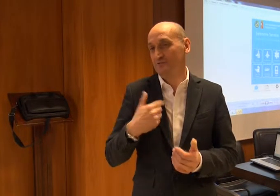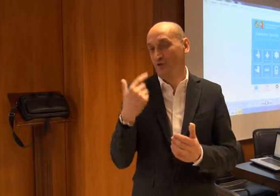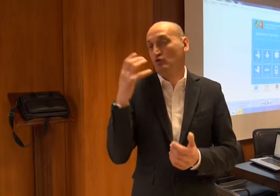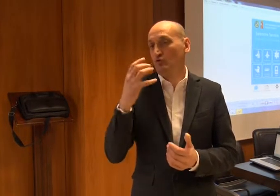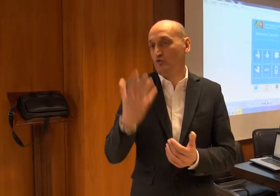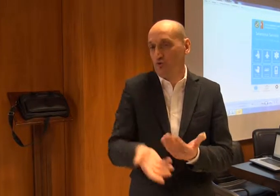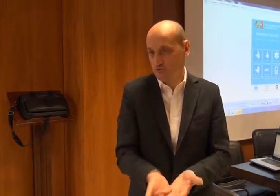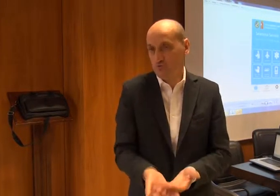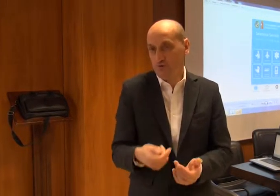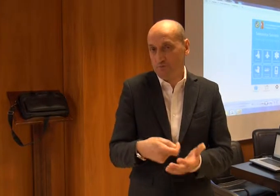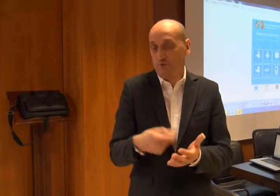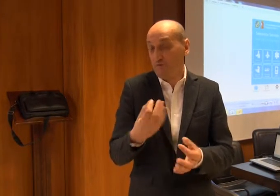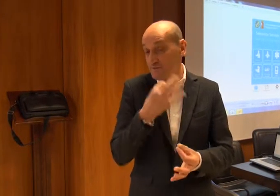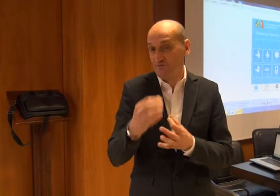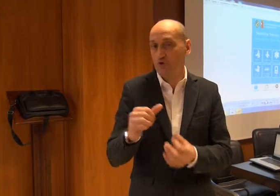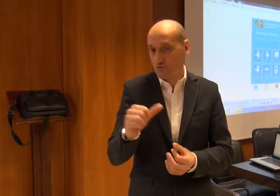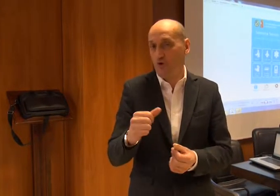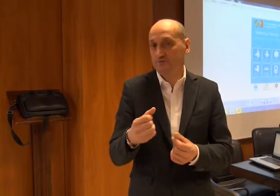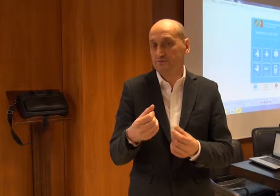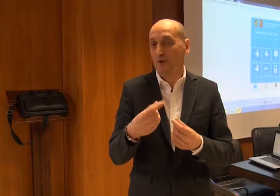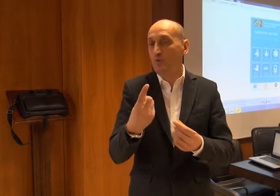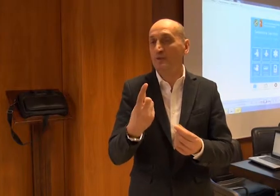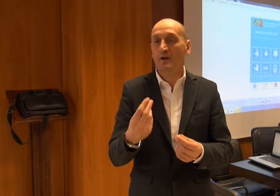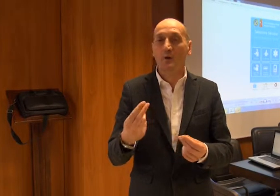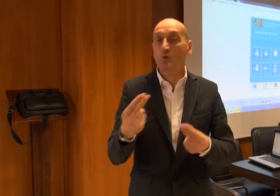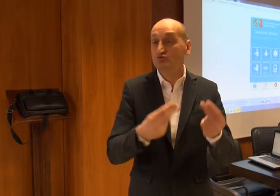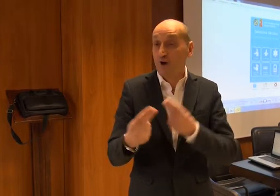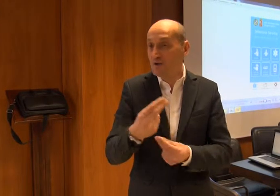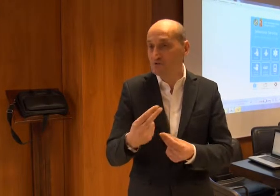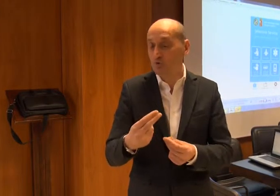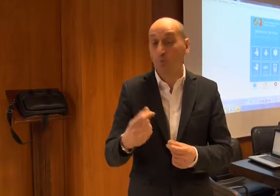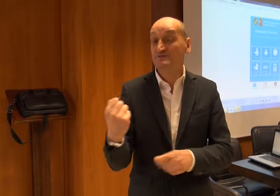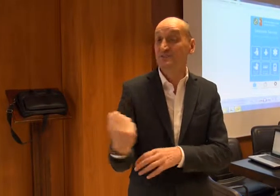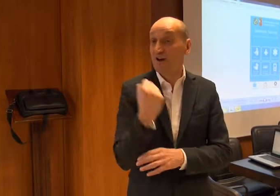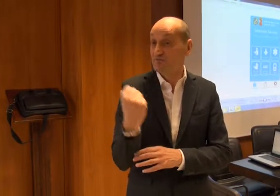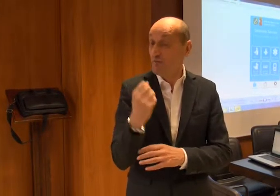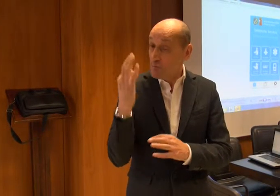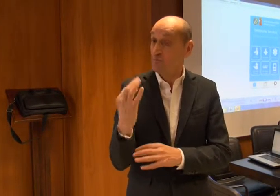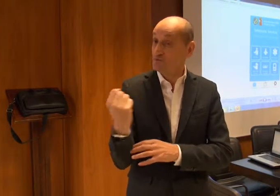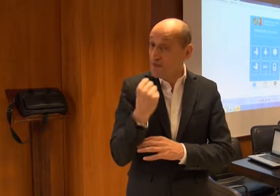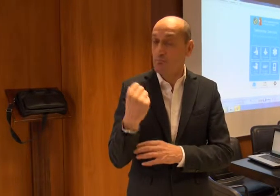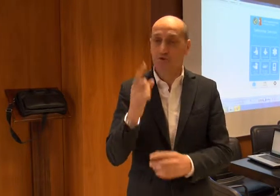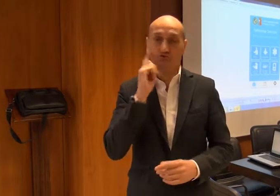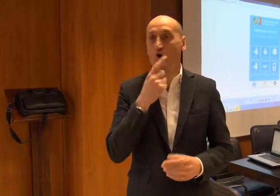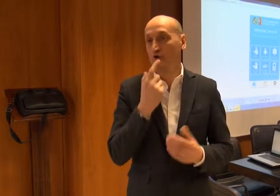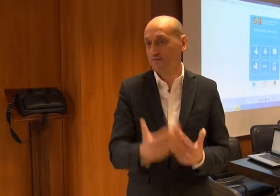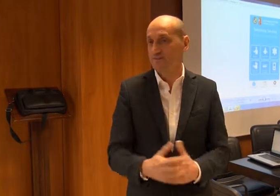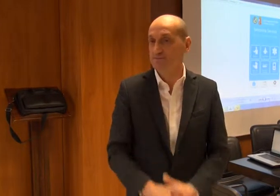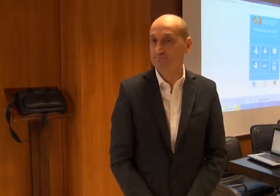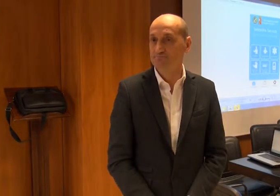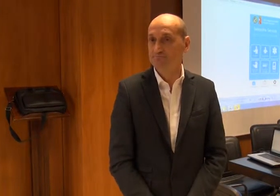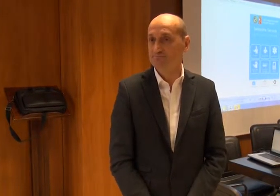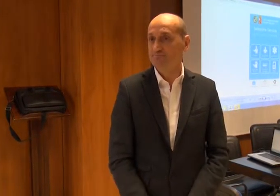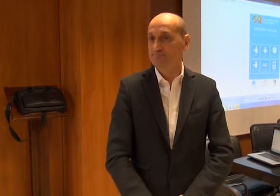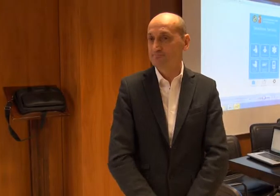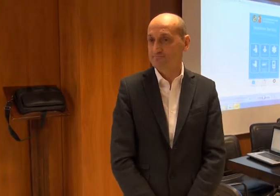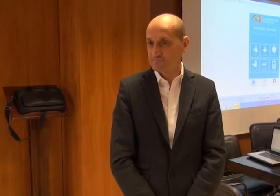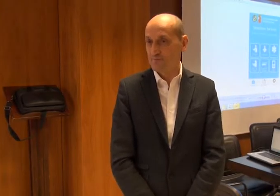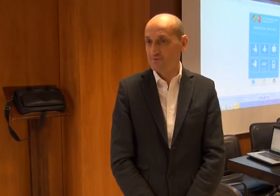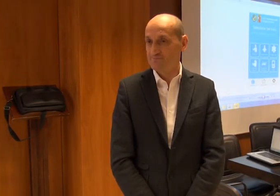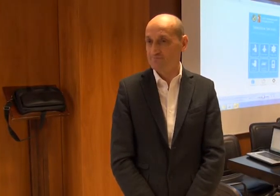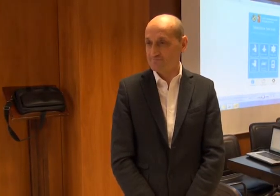sereni nella vita di tutti i giorni e per i loro figli per i loro cari e questo non è l'unico progetto ma è un servizio per le